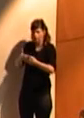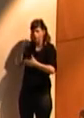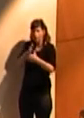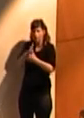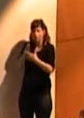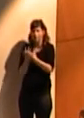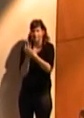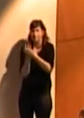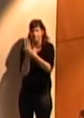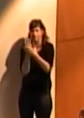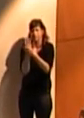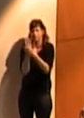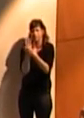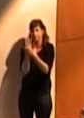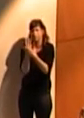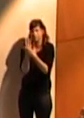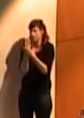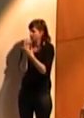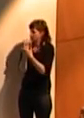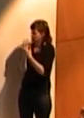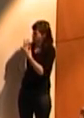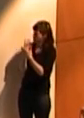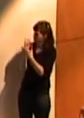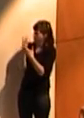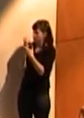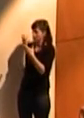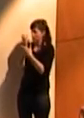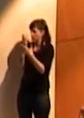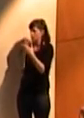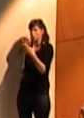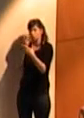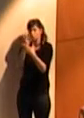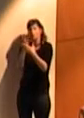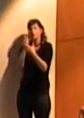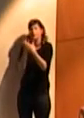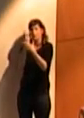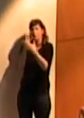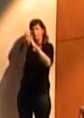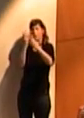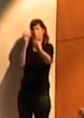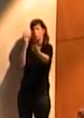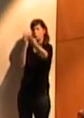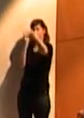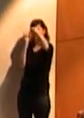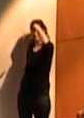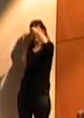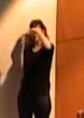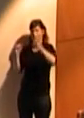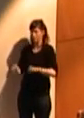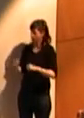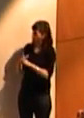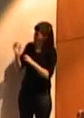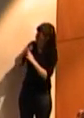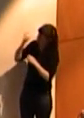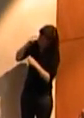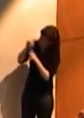viennent enrichir le jeu de filtrage de la lumière. Et alors là, on voit bien aussi l'assise